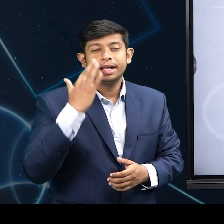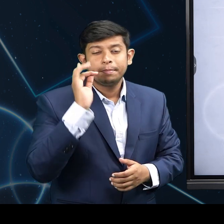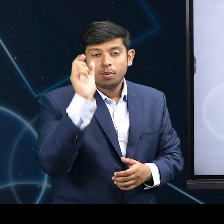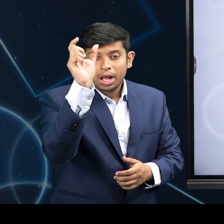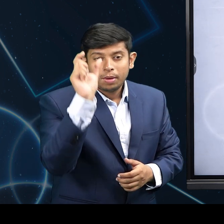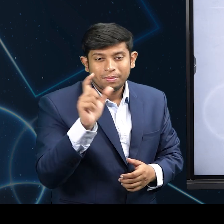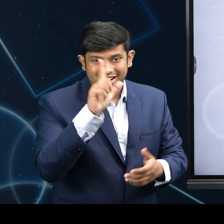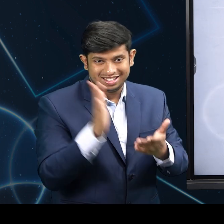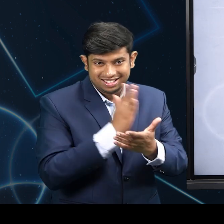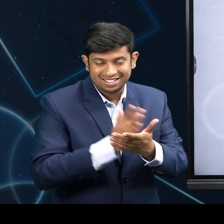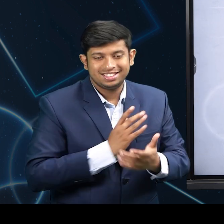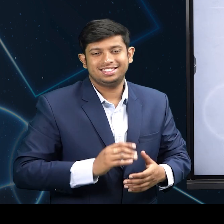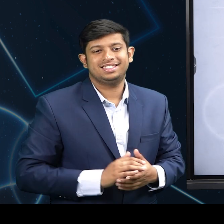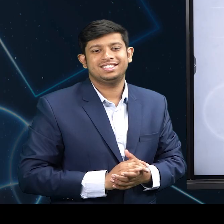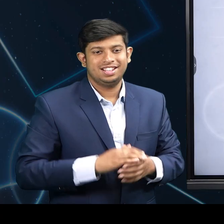ಈ ಪಾಠದ ಕೀವರ್ಡ್ಗಳು: ಕೋನ್,